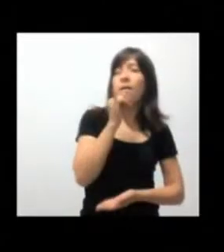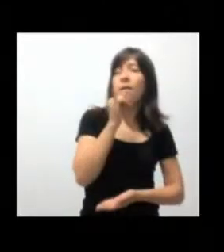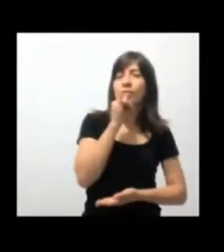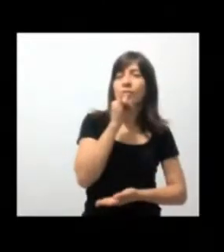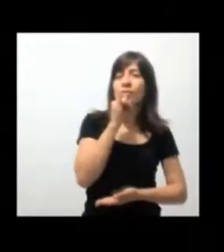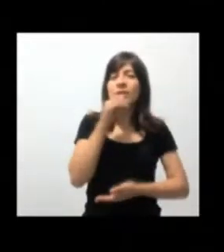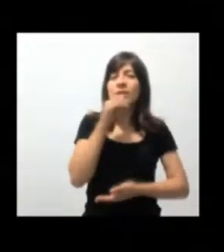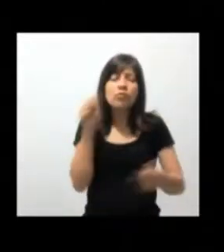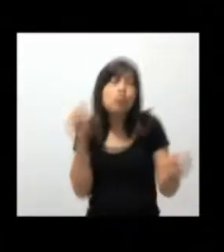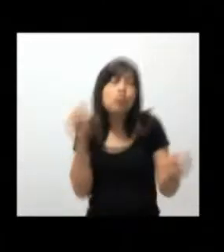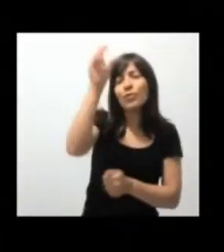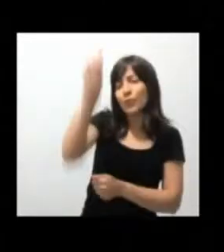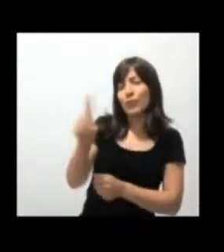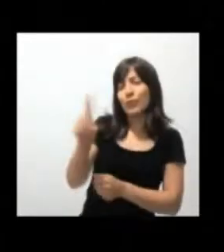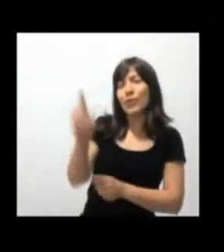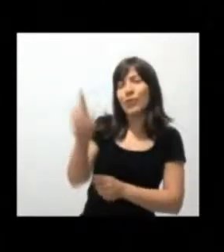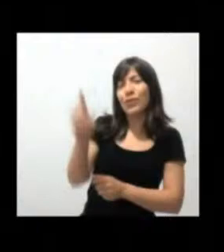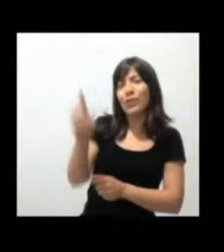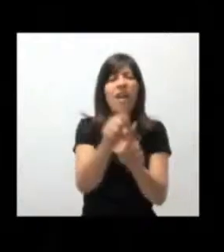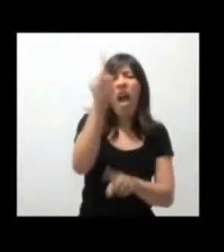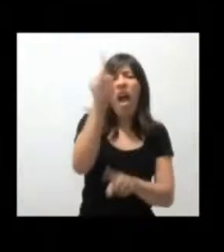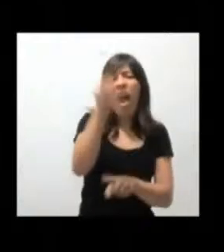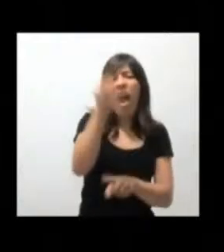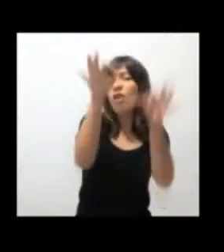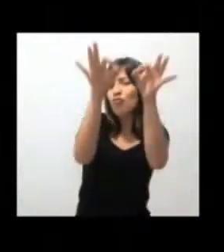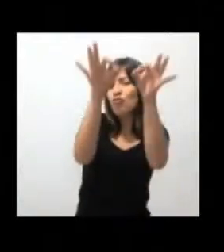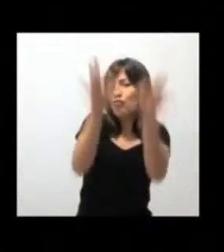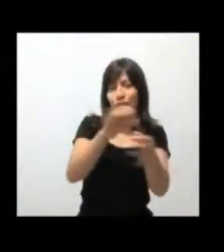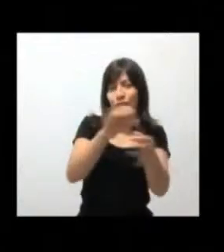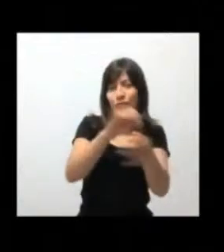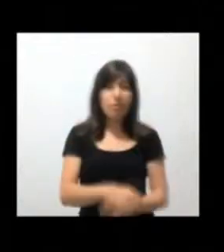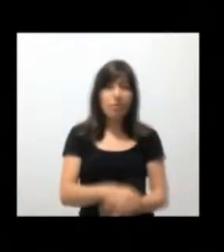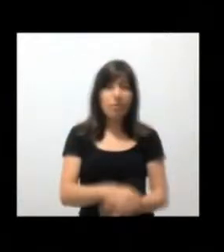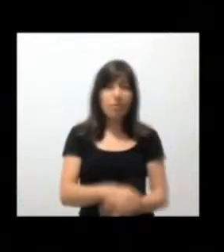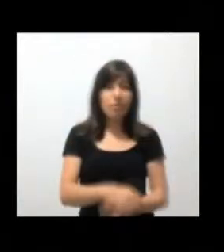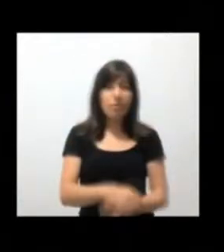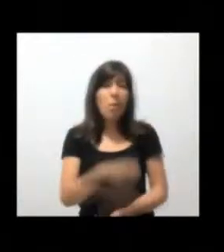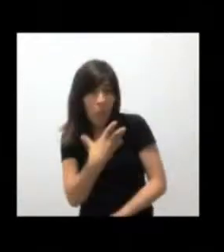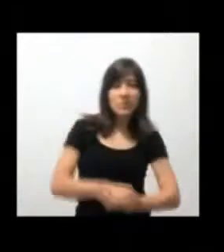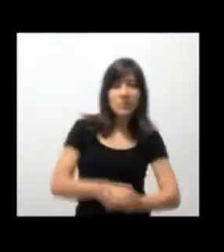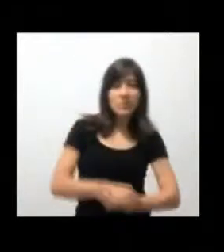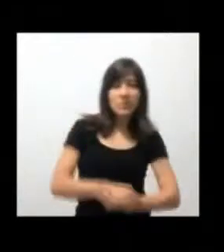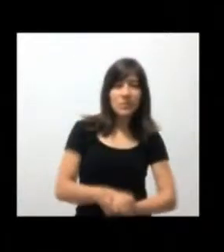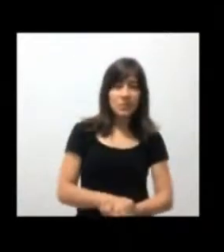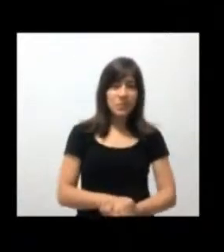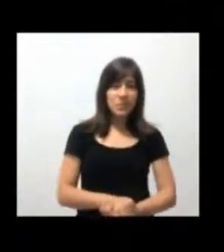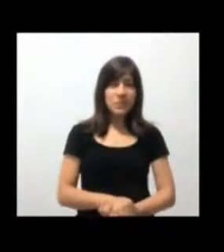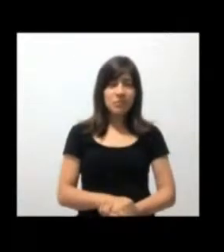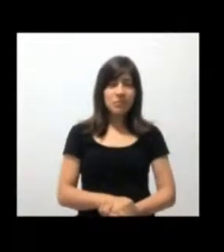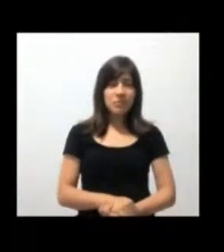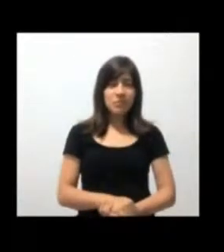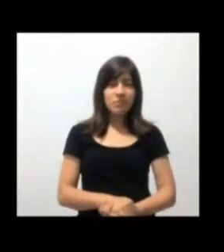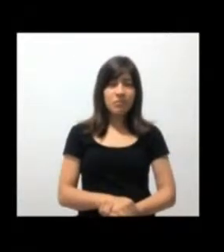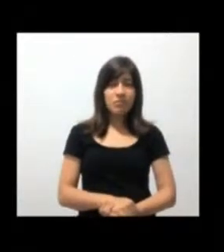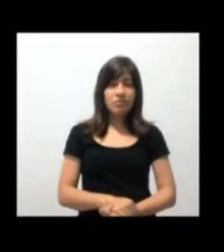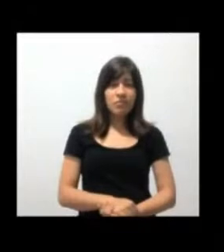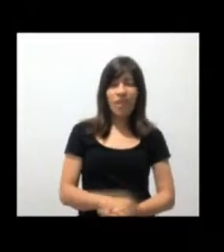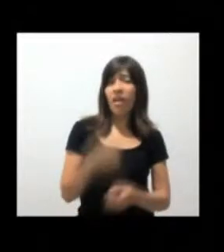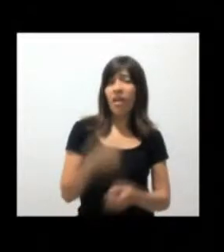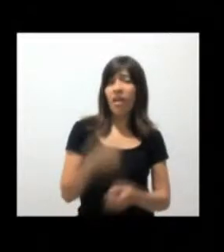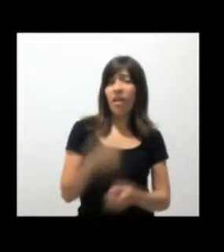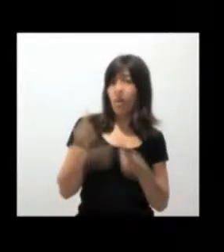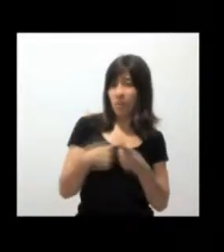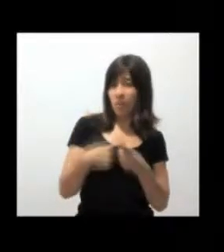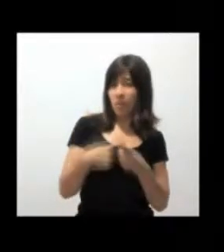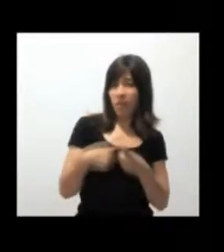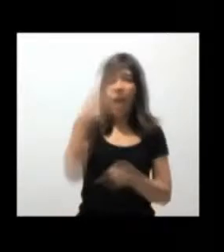financeiramente. Afinal de contas, nós queremos comer, comprar roupa, sair,